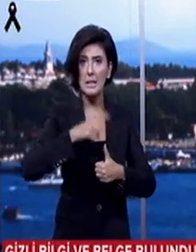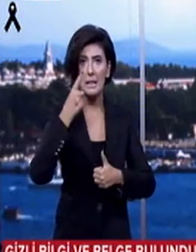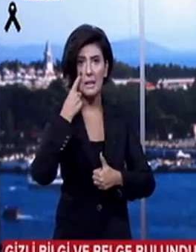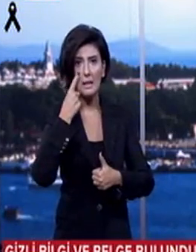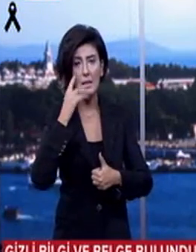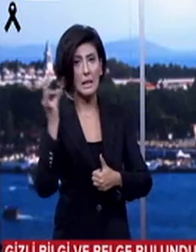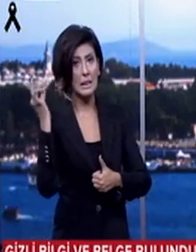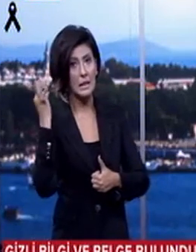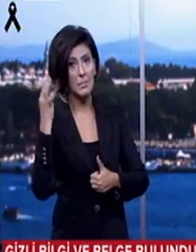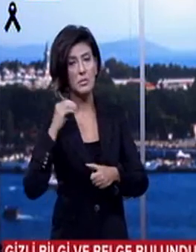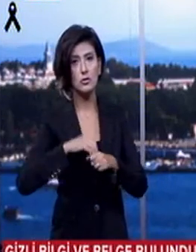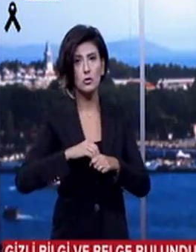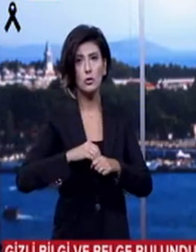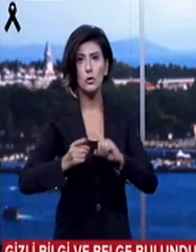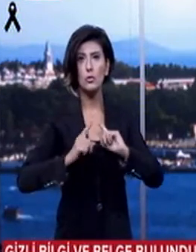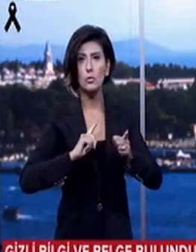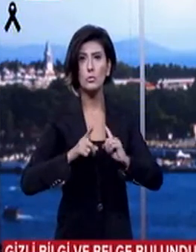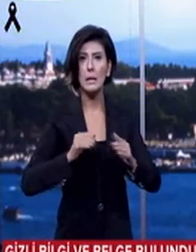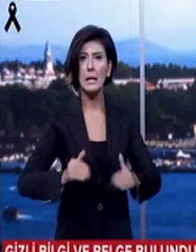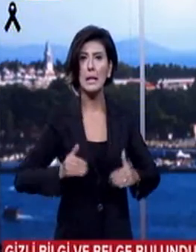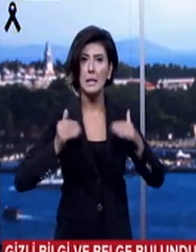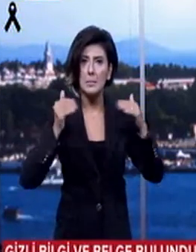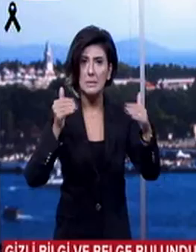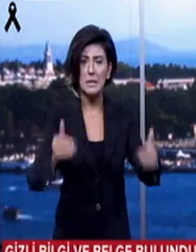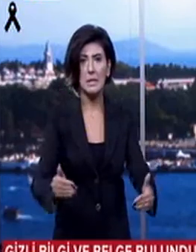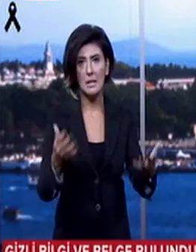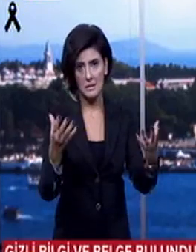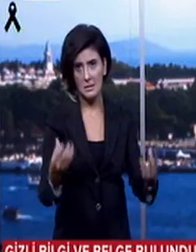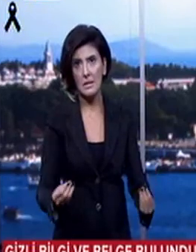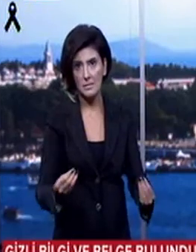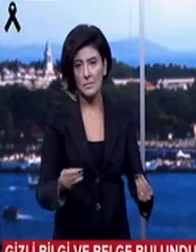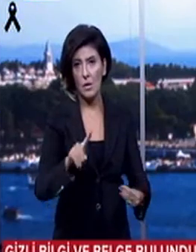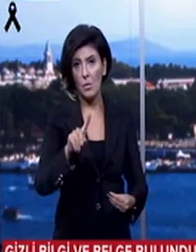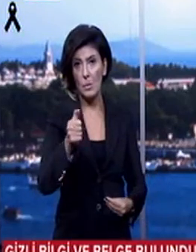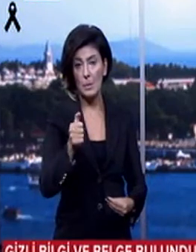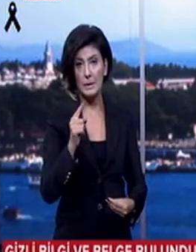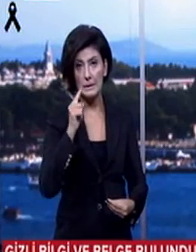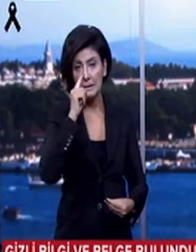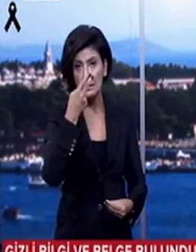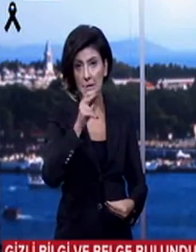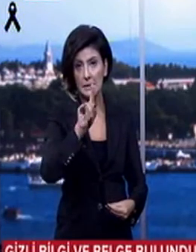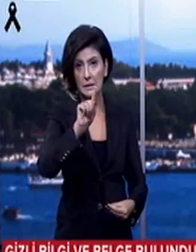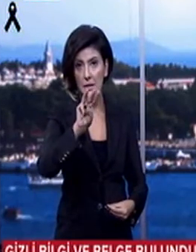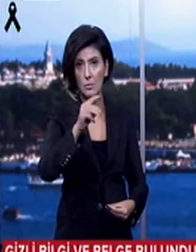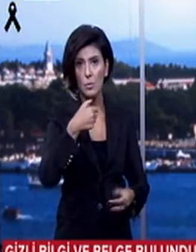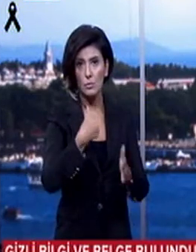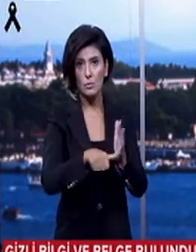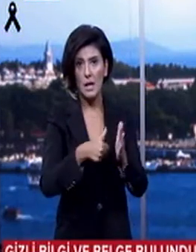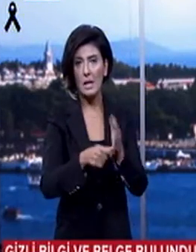tanıkların da dinlenilmesi için duruşmayı ileri bir tarihe erteledi. 16 Nisan 2013